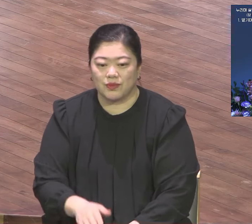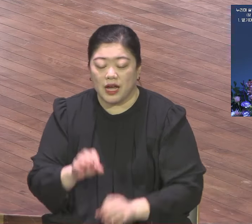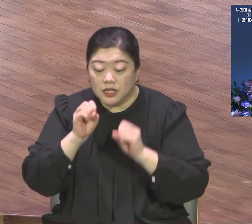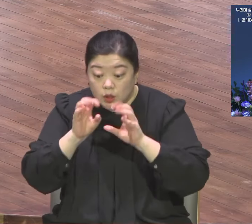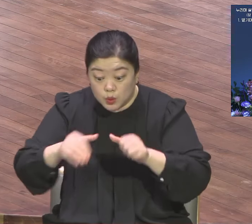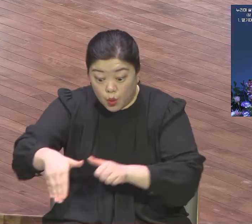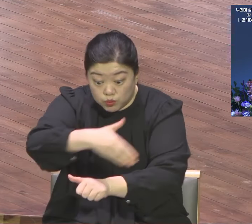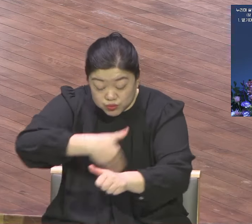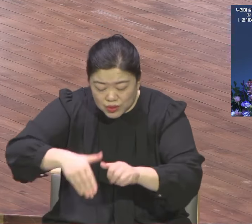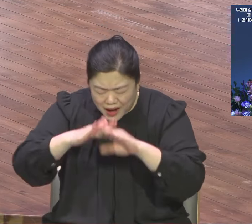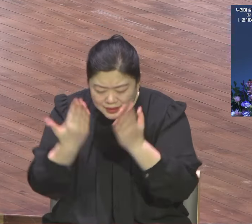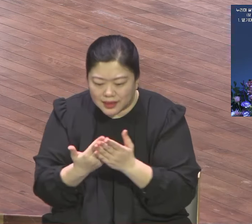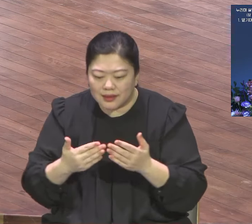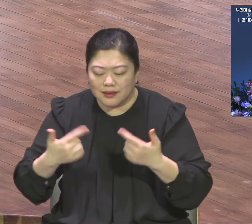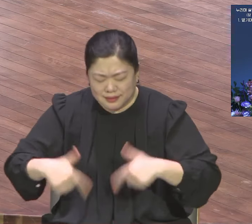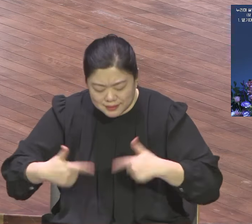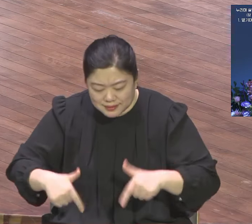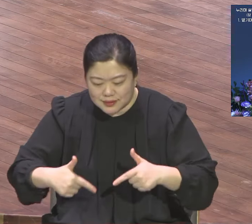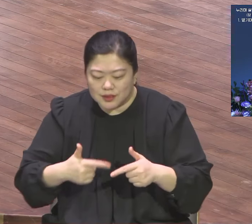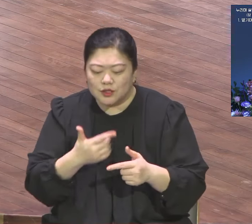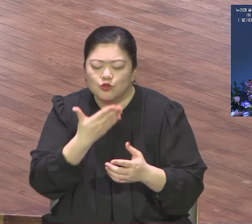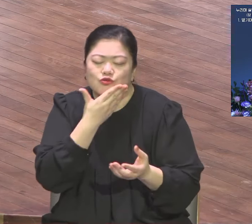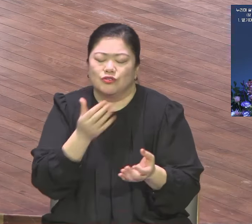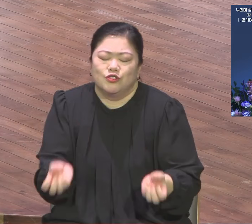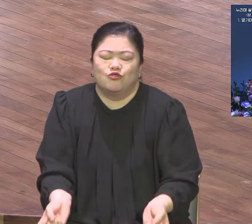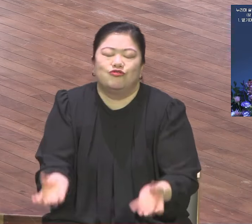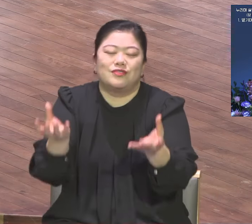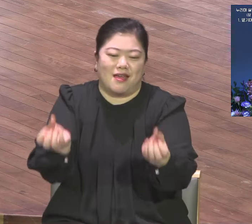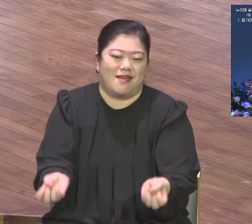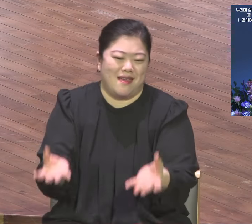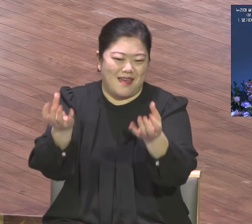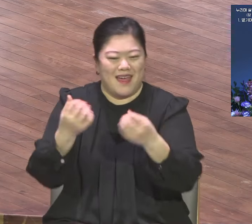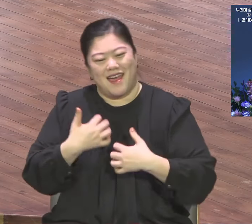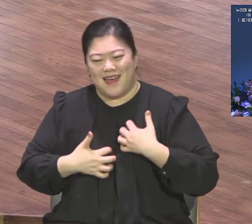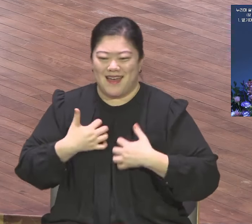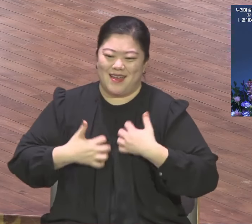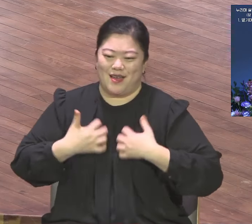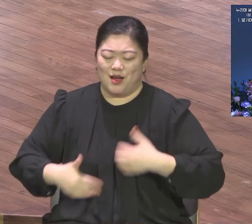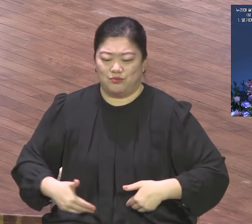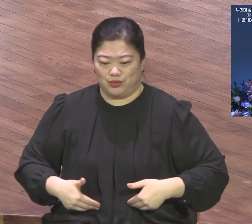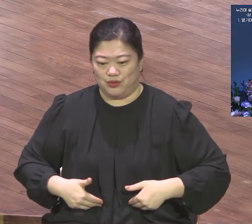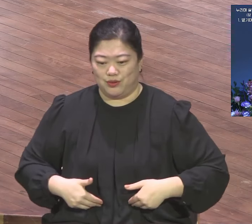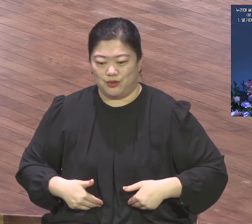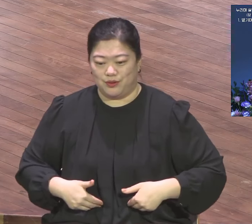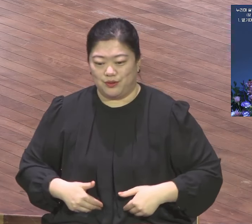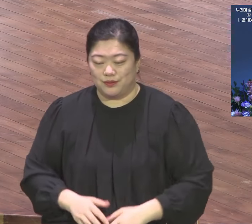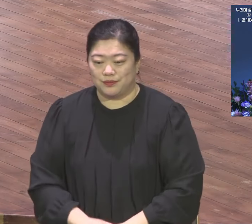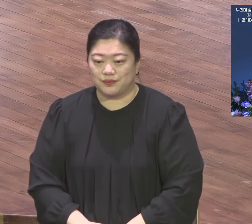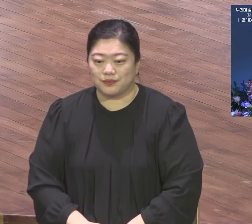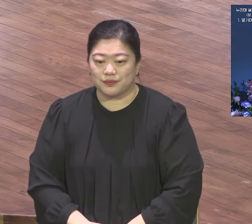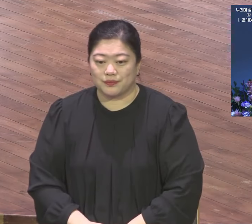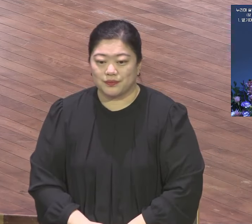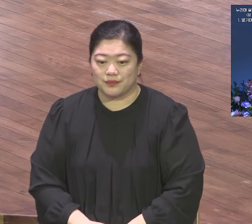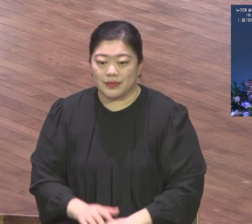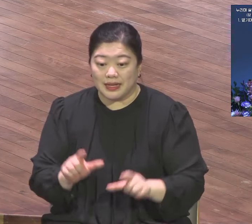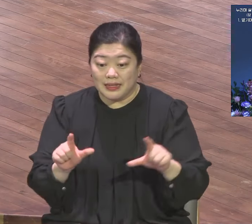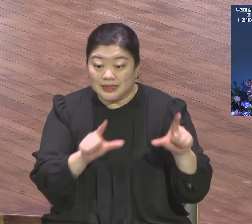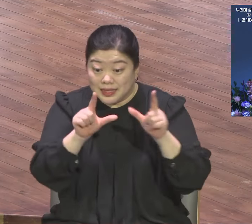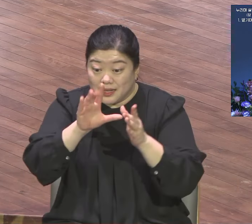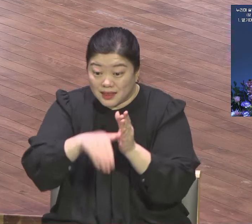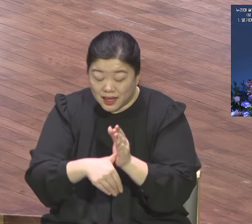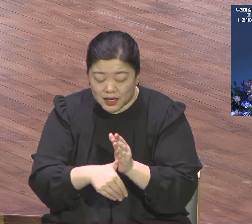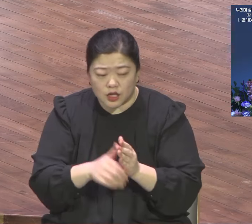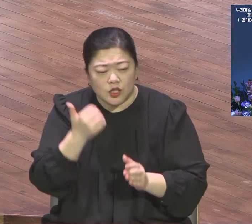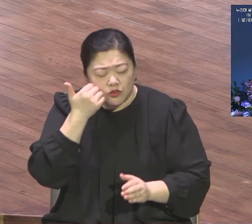한 영혼이 죽게 돌아오면 천국에서 잔치가 벌어지는데 우리가 이 땅에서 잔치를 부리는 삶을 살아야 돼. 한 영혼이